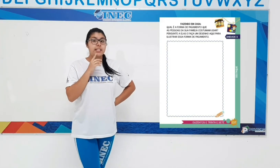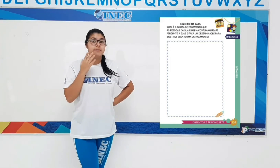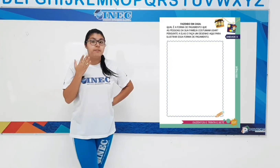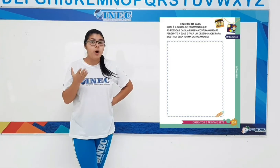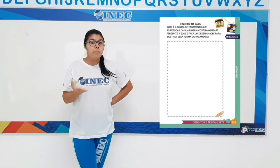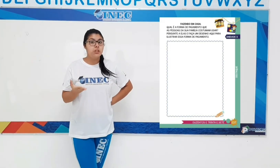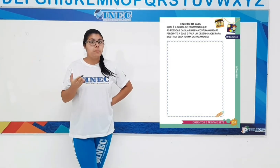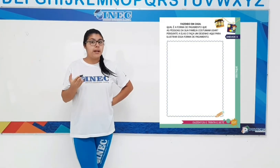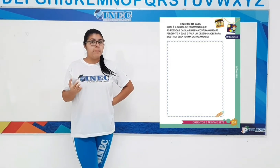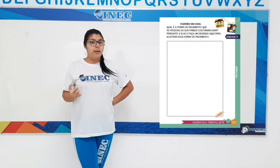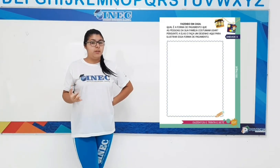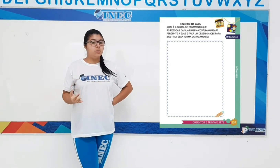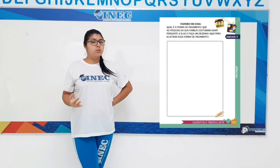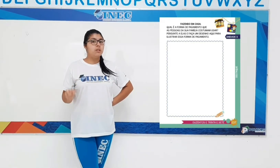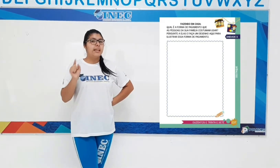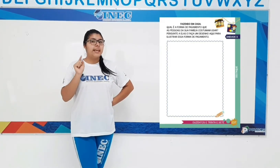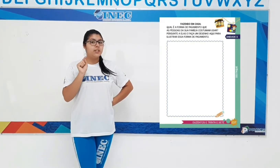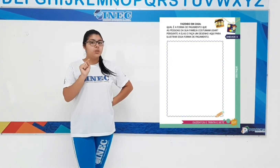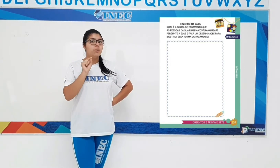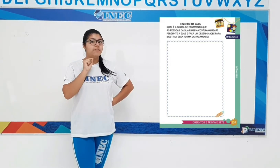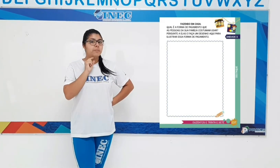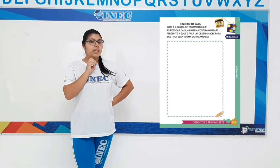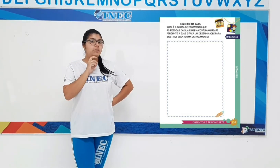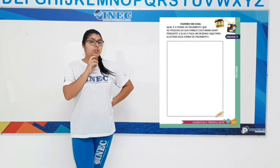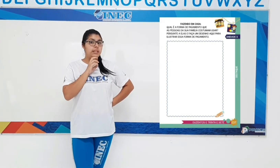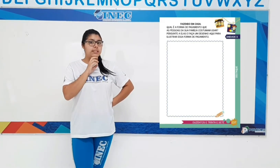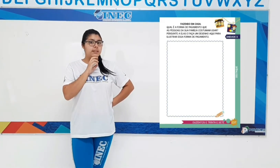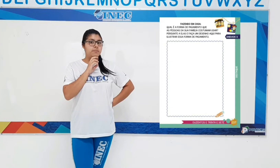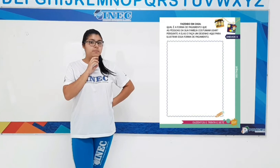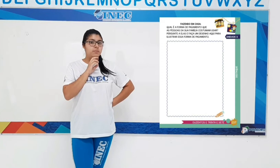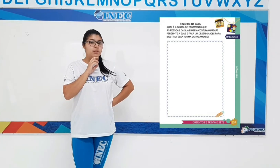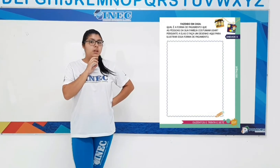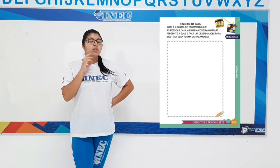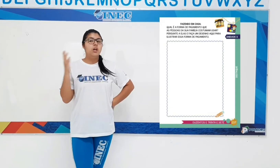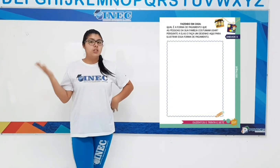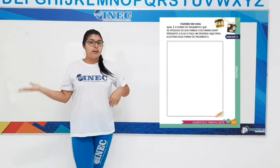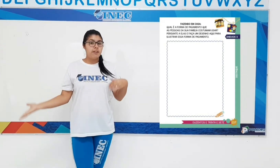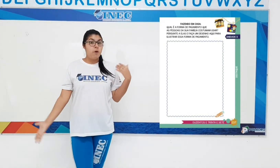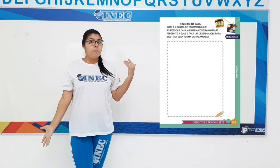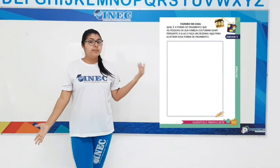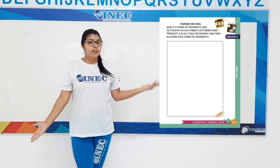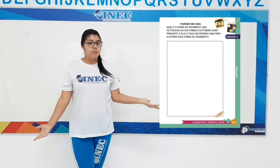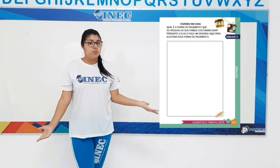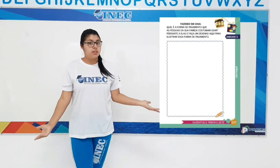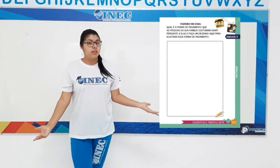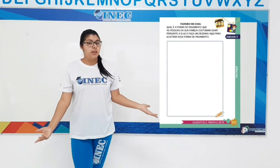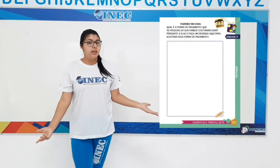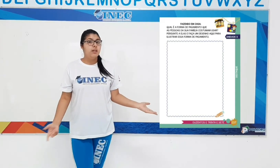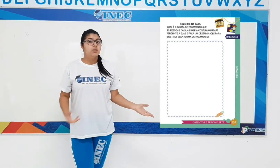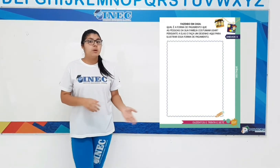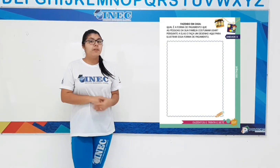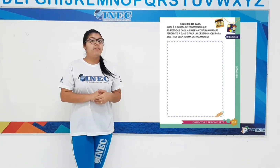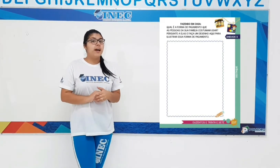casa as formas de pagamentos que a sua família utiliza. Nós já comentamos